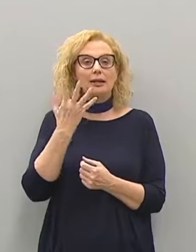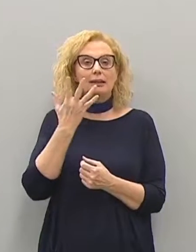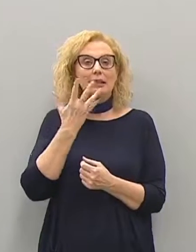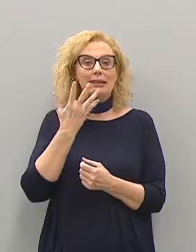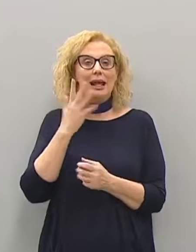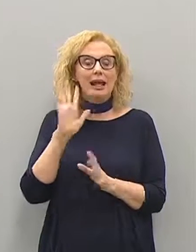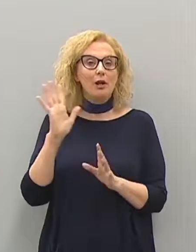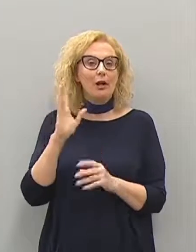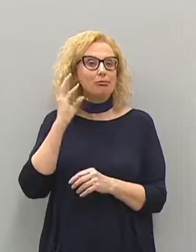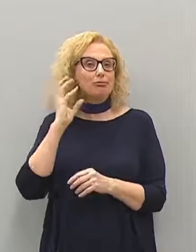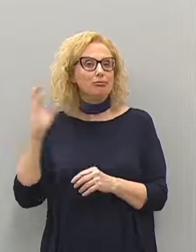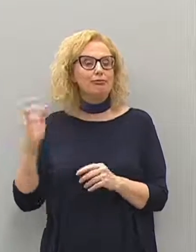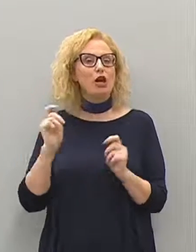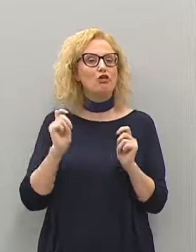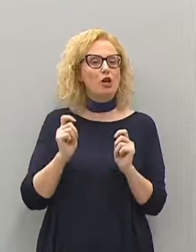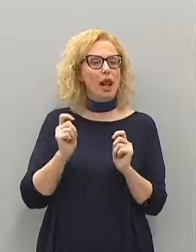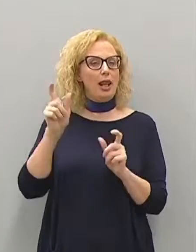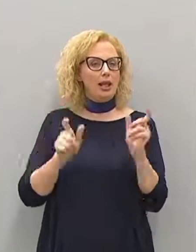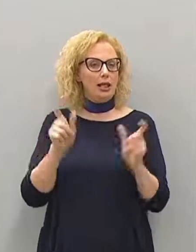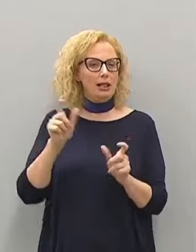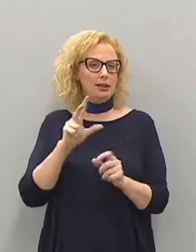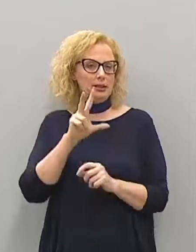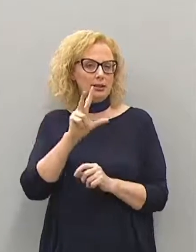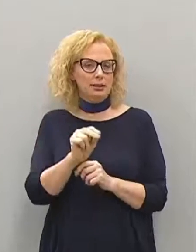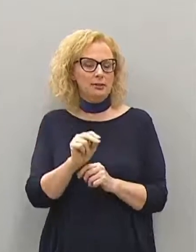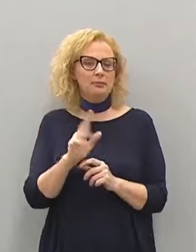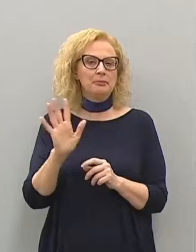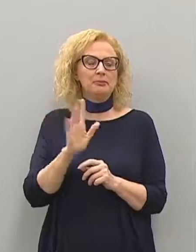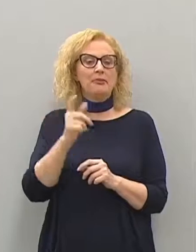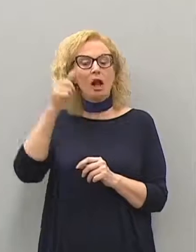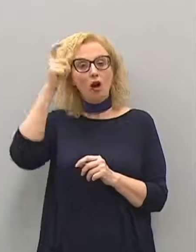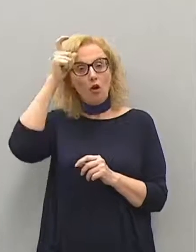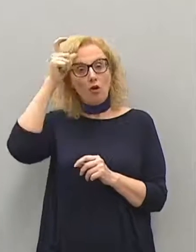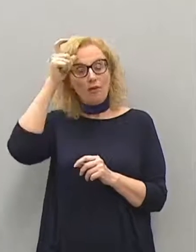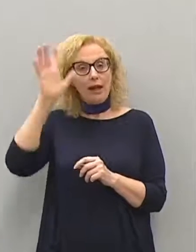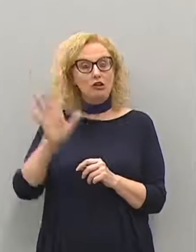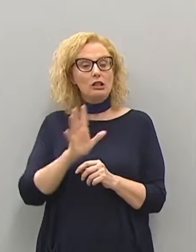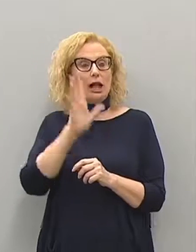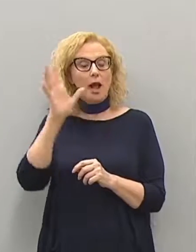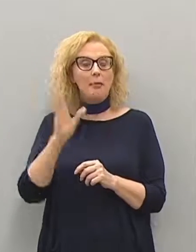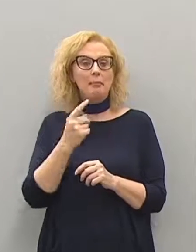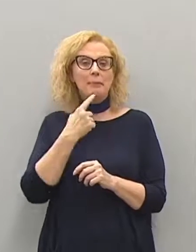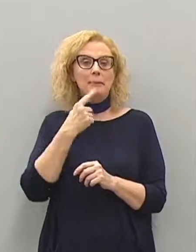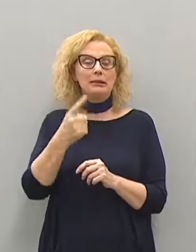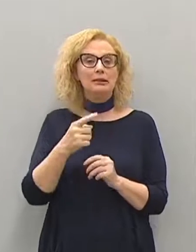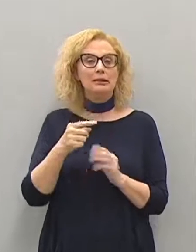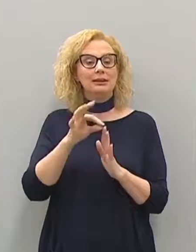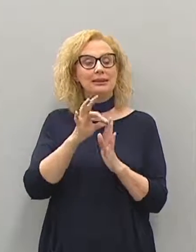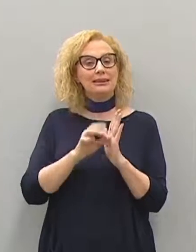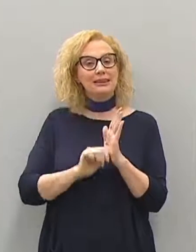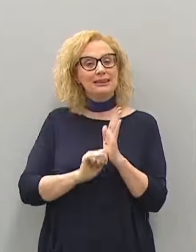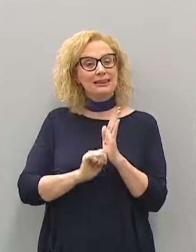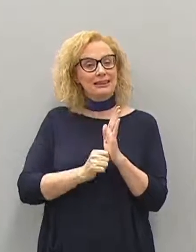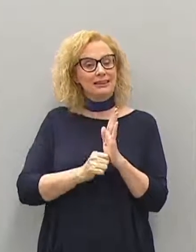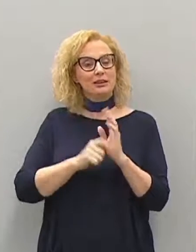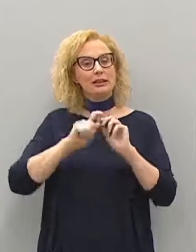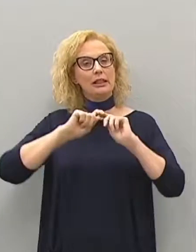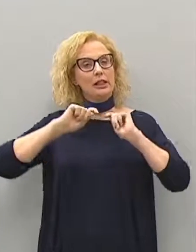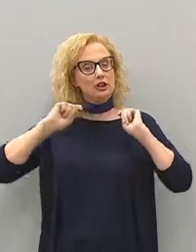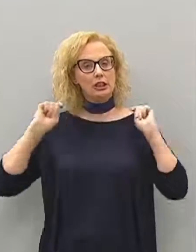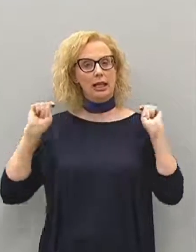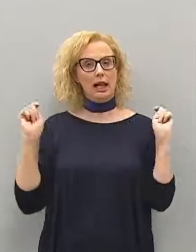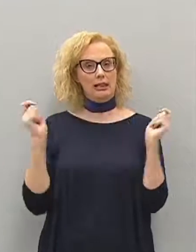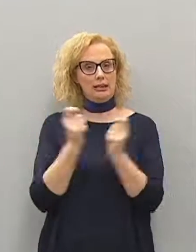indiscrezioni giornalistiche da parte del governo di arrivare ad una restrizione generalizzata